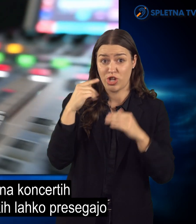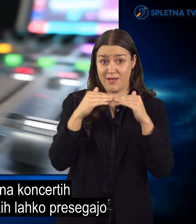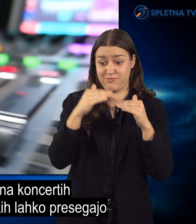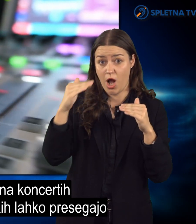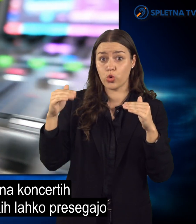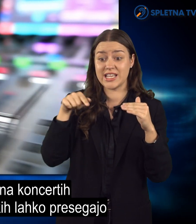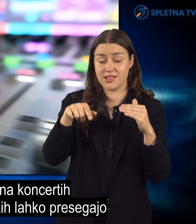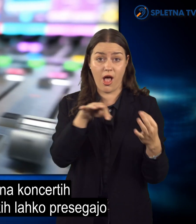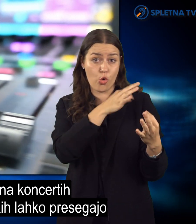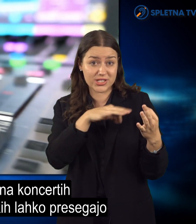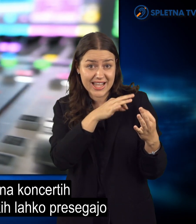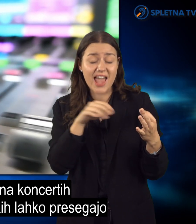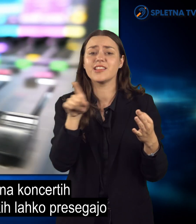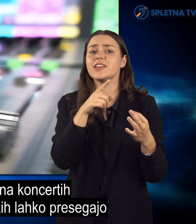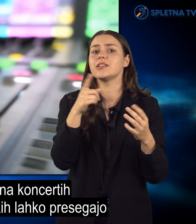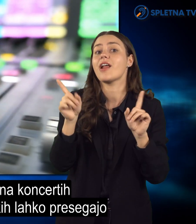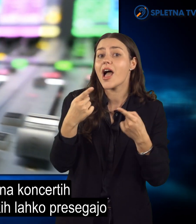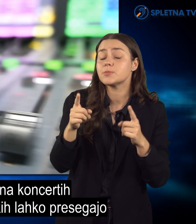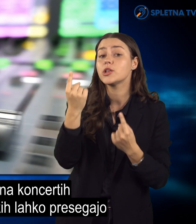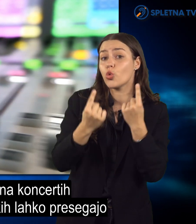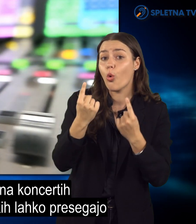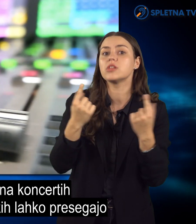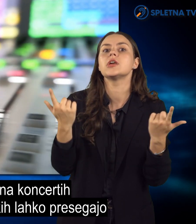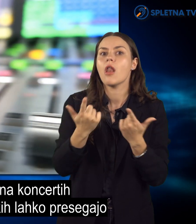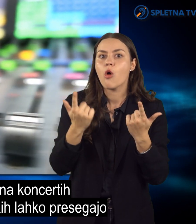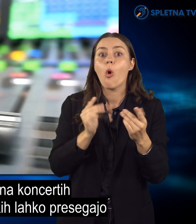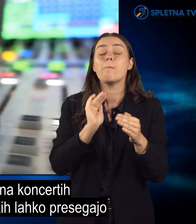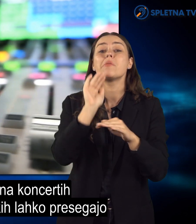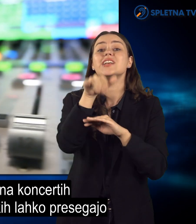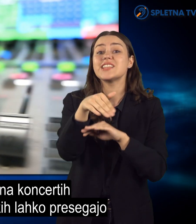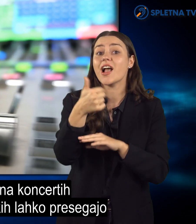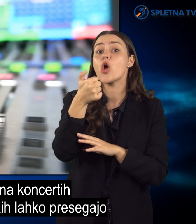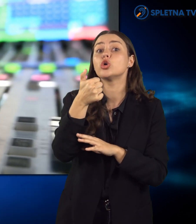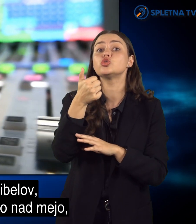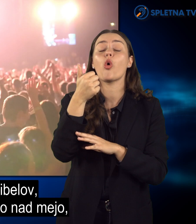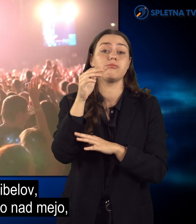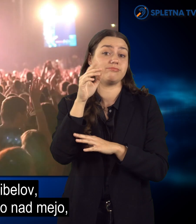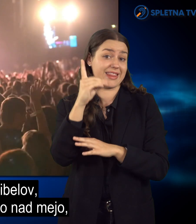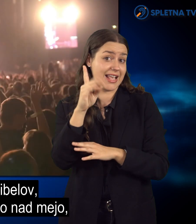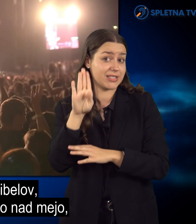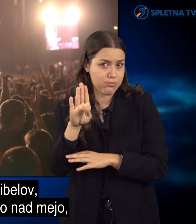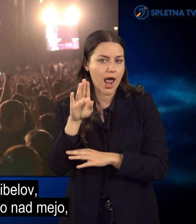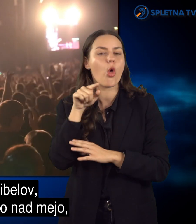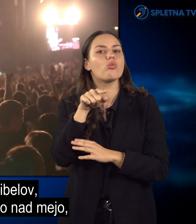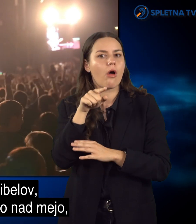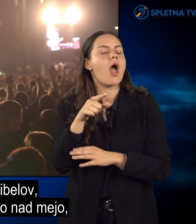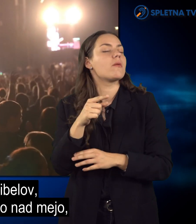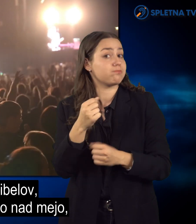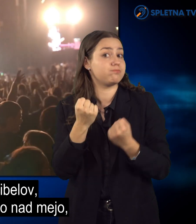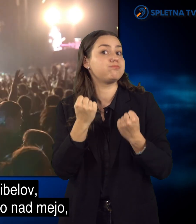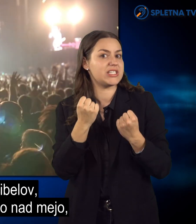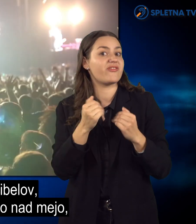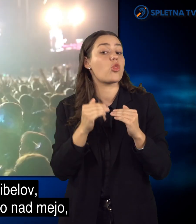Zvočne ravni na koncertih in glasbenih dogodkih lahko presegajo 100 decibelov, kar je bistveno nad mejo, ki je varna